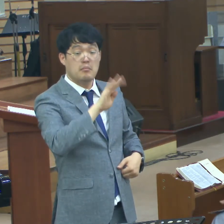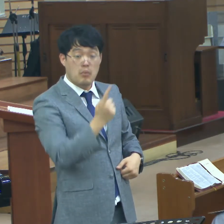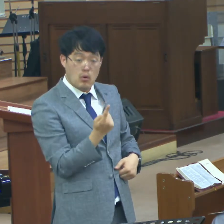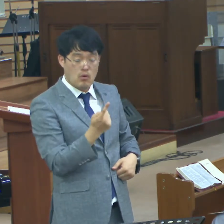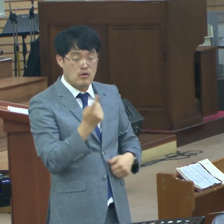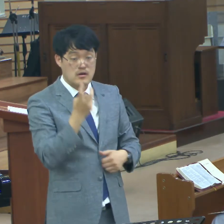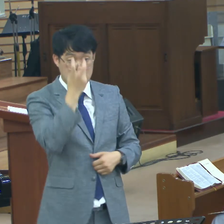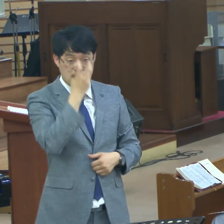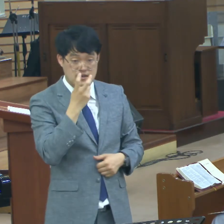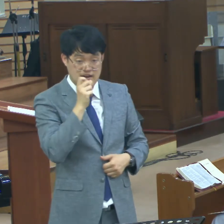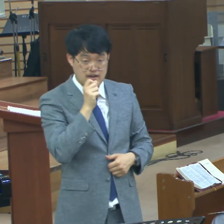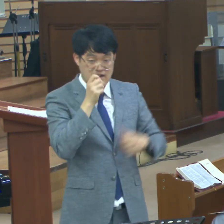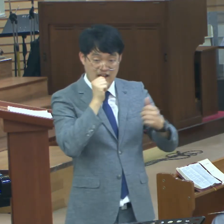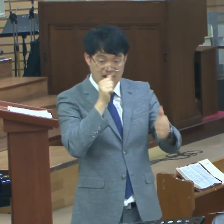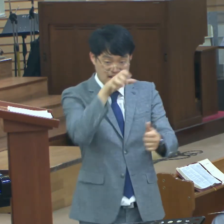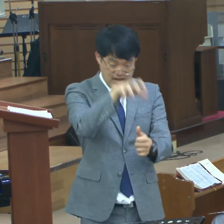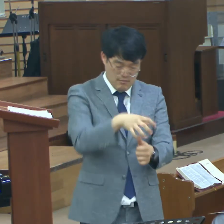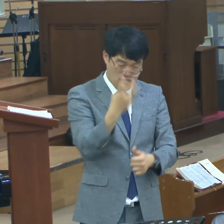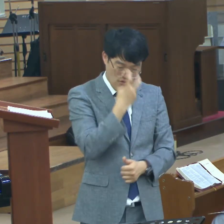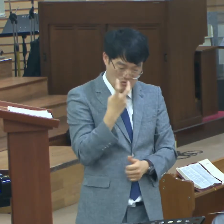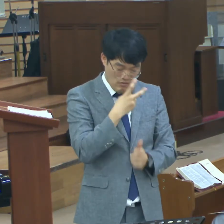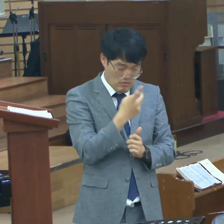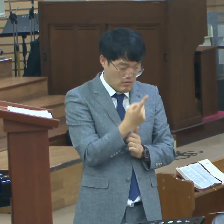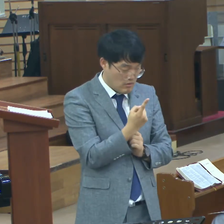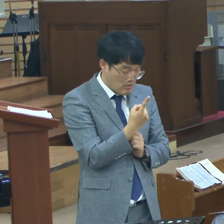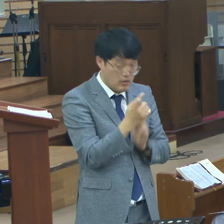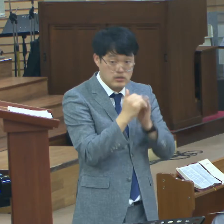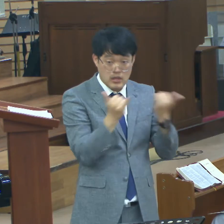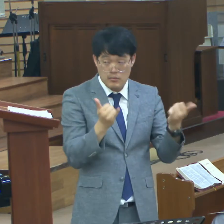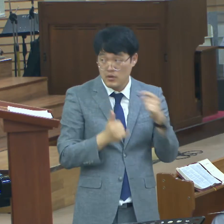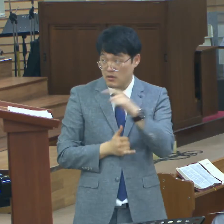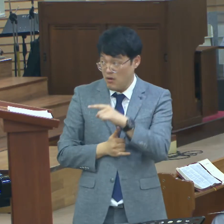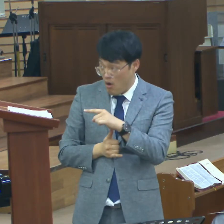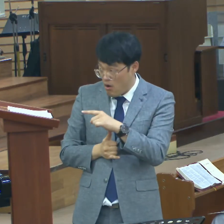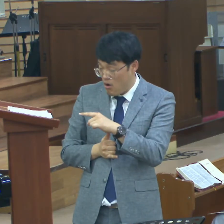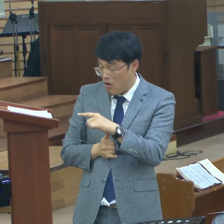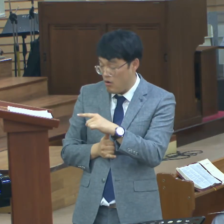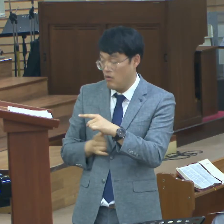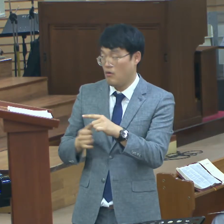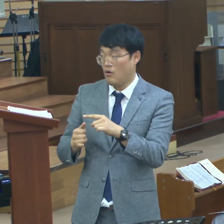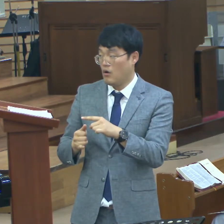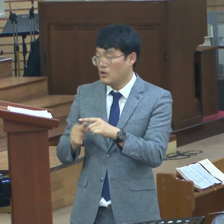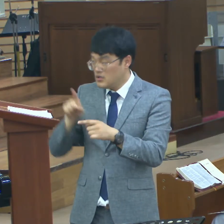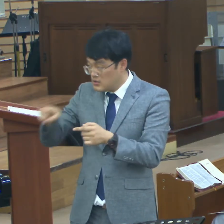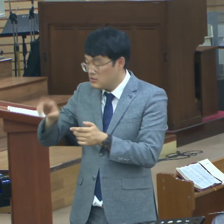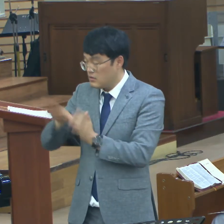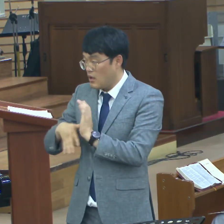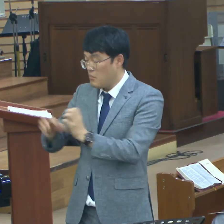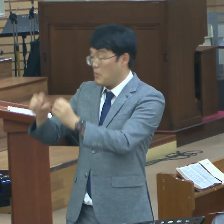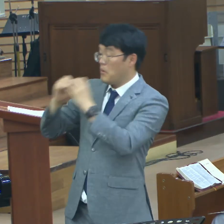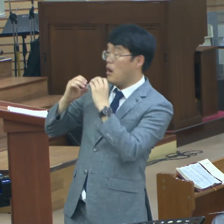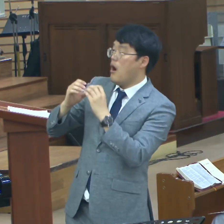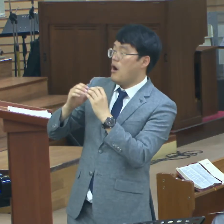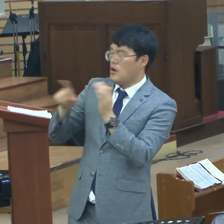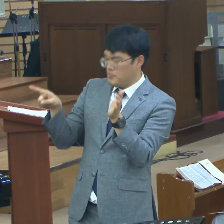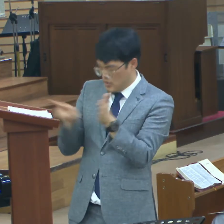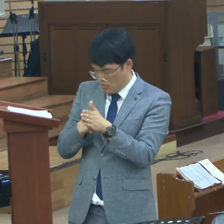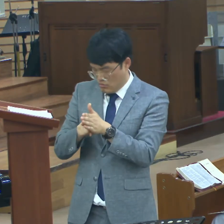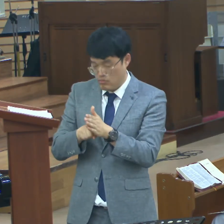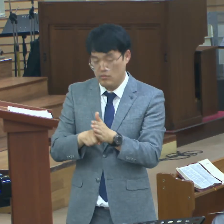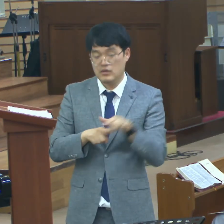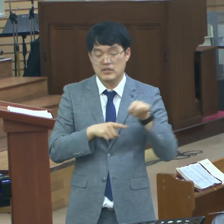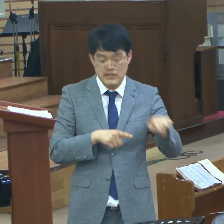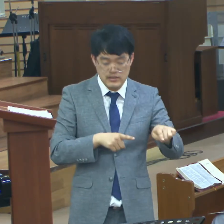그 집에서 전부 세례를 받는 놀라운 역사가 있게 된 거예요. 하나님은 하나만 딱 불러내지 않아요. 라합을 부르시고